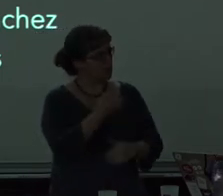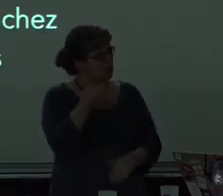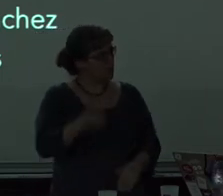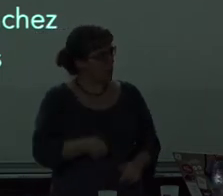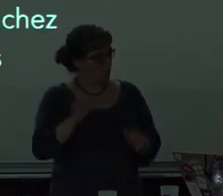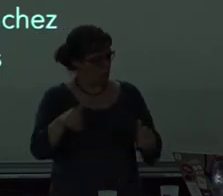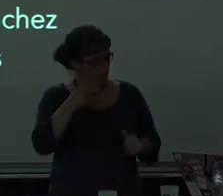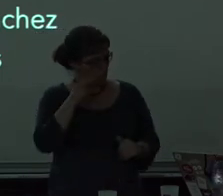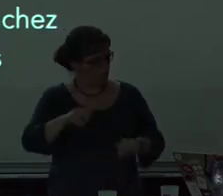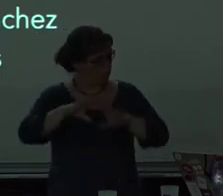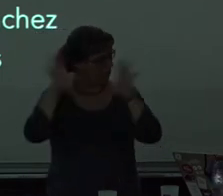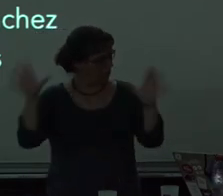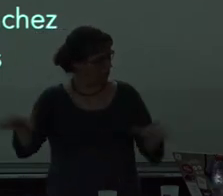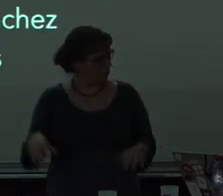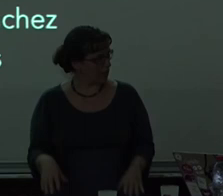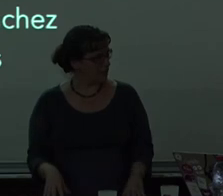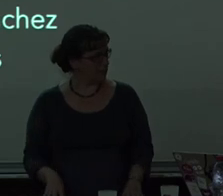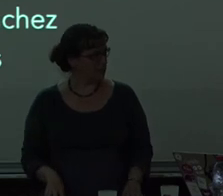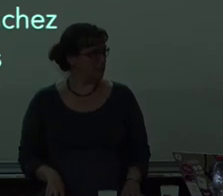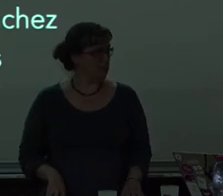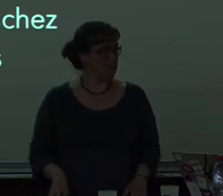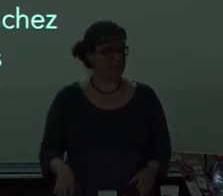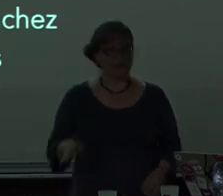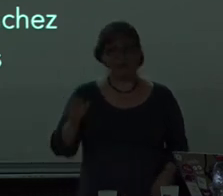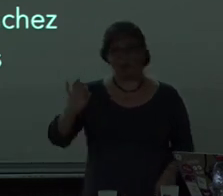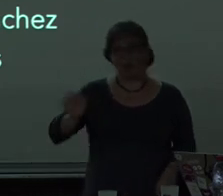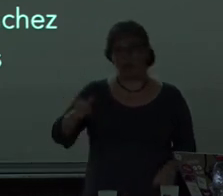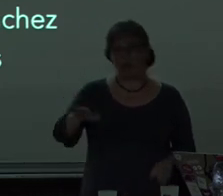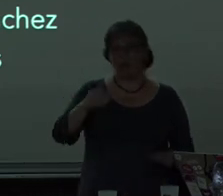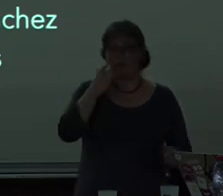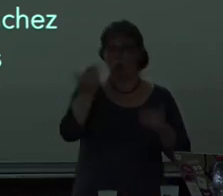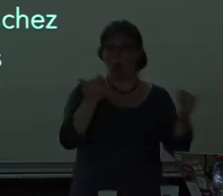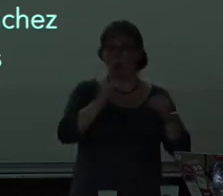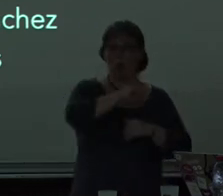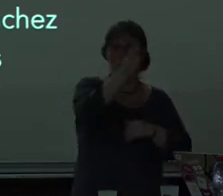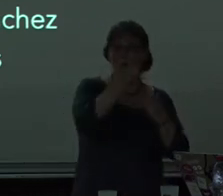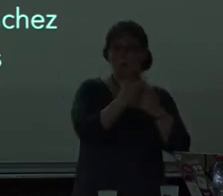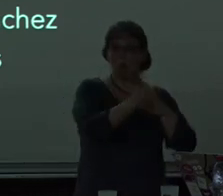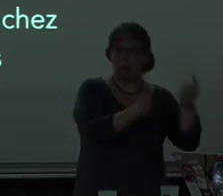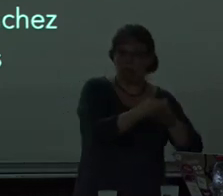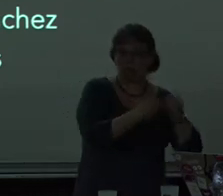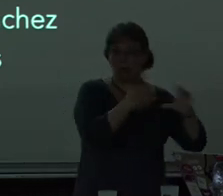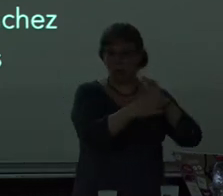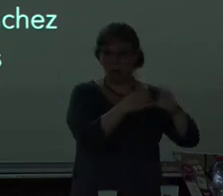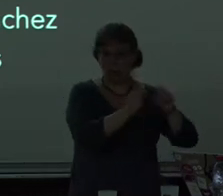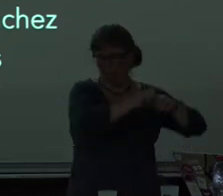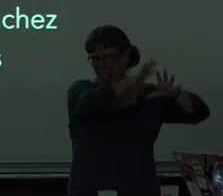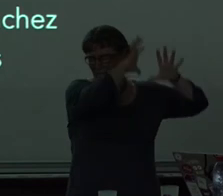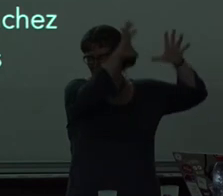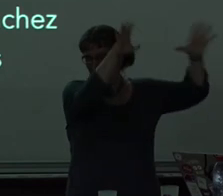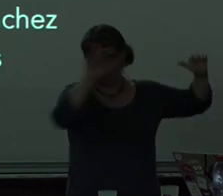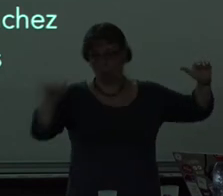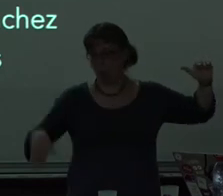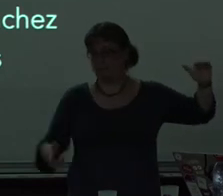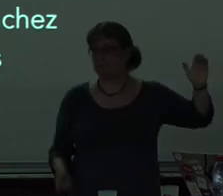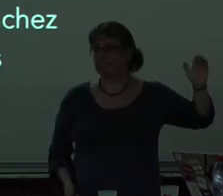pourtant, enfin, c'est pour l'hiver de partout. Hein. Ouais, mais en fait, si tu compares avec d'autres domaines comme le marketing, la communication, il y a beaucoup